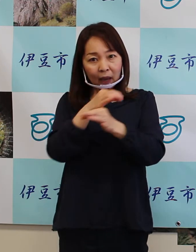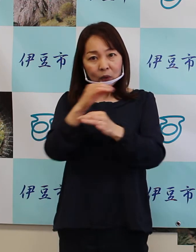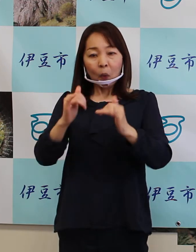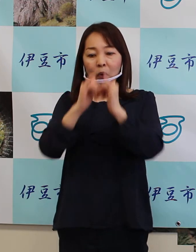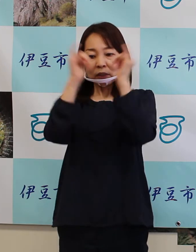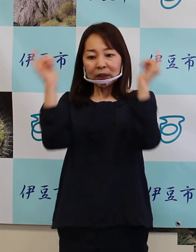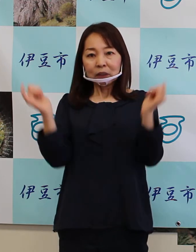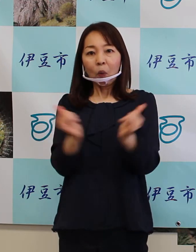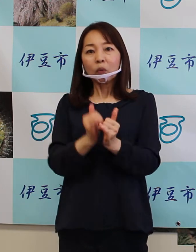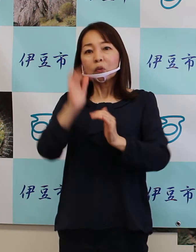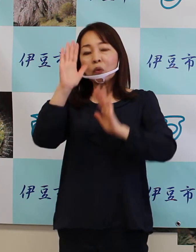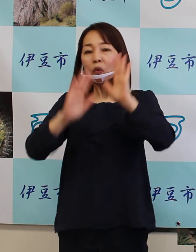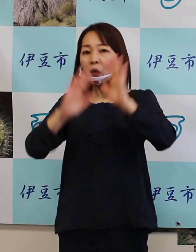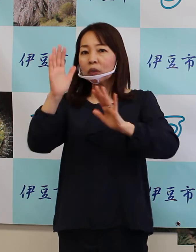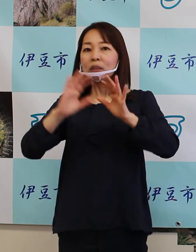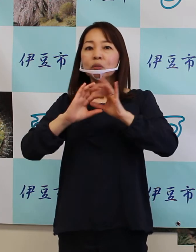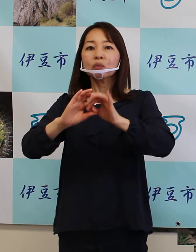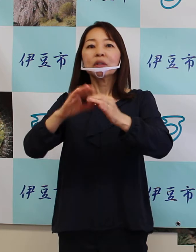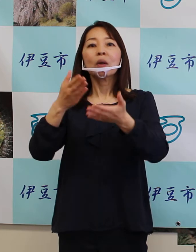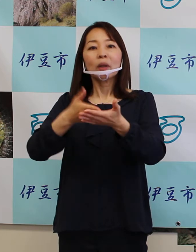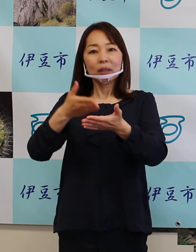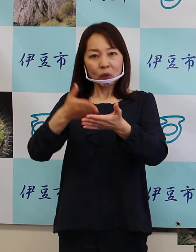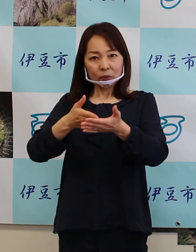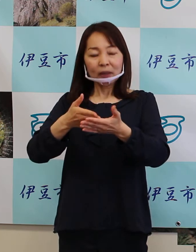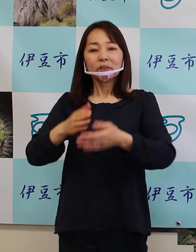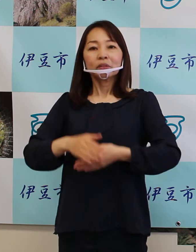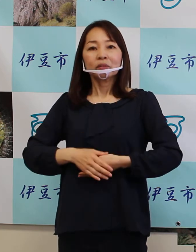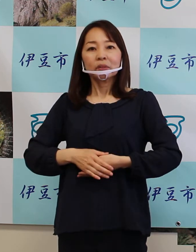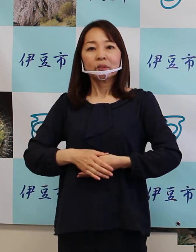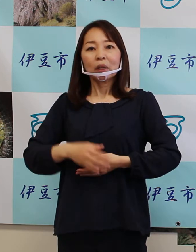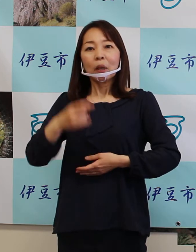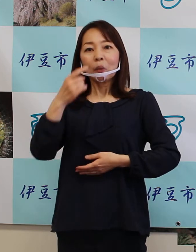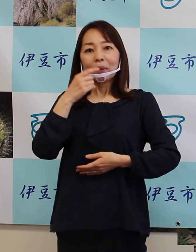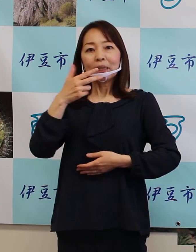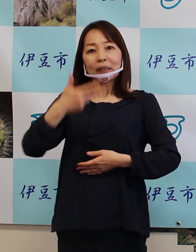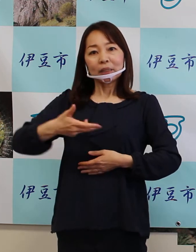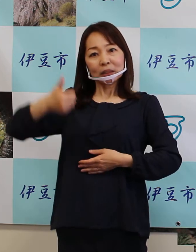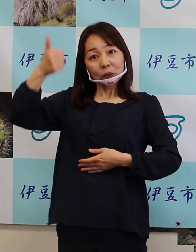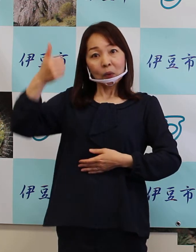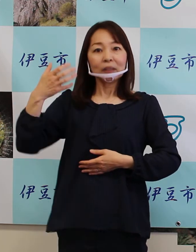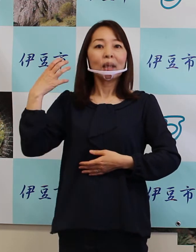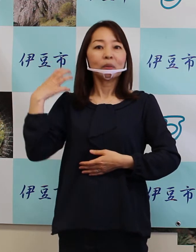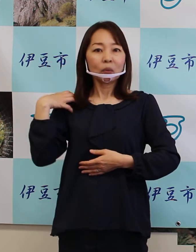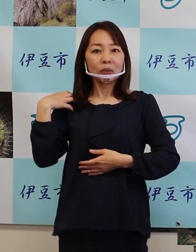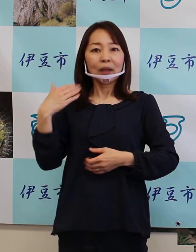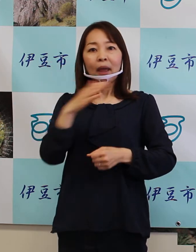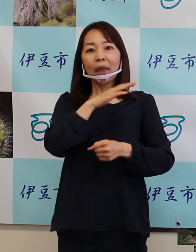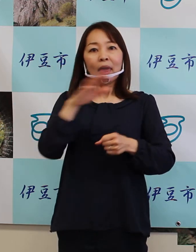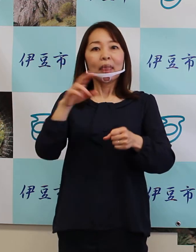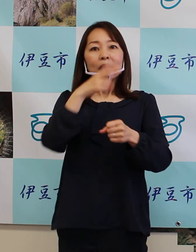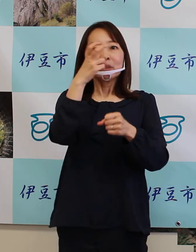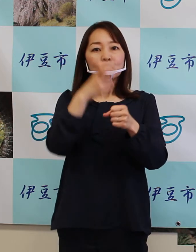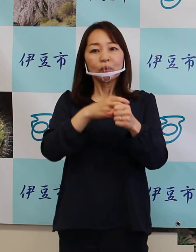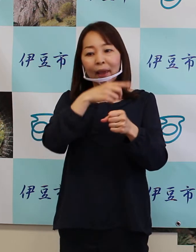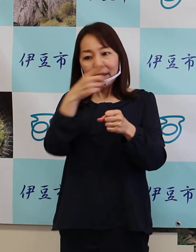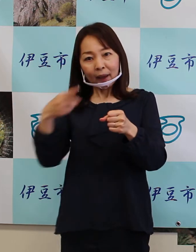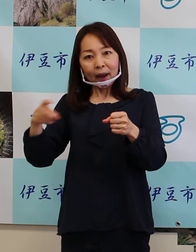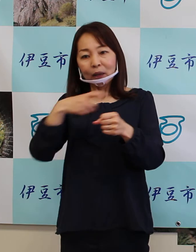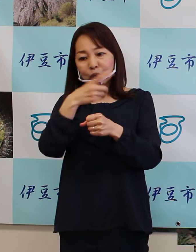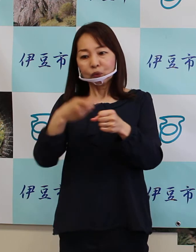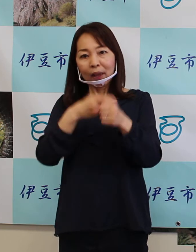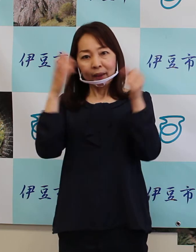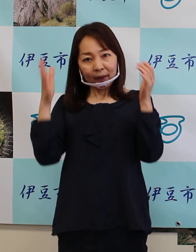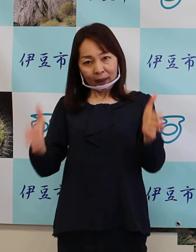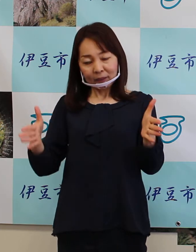の状況についてお話をします。私が市長になりました平成20年から10年の間